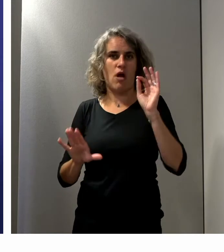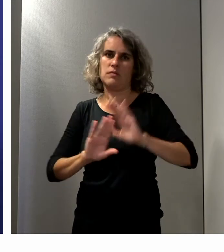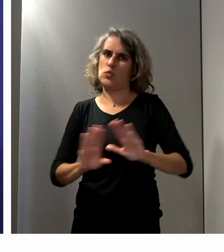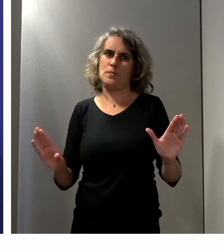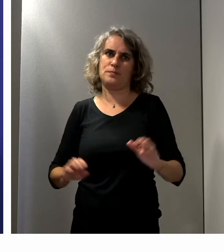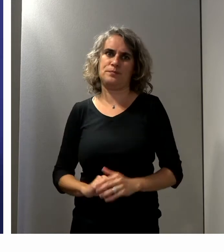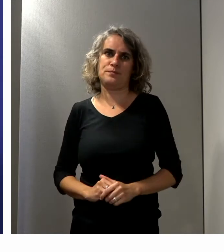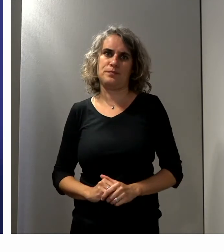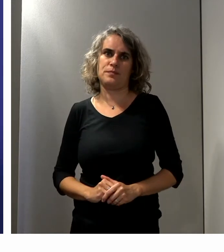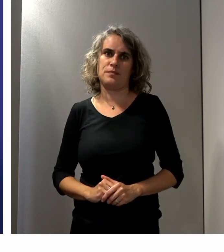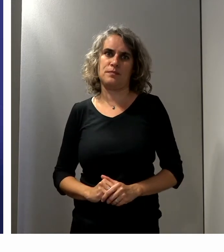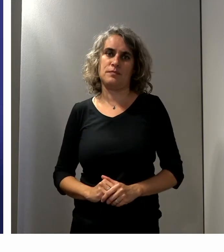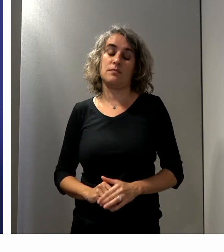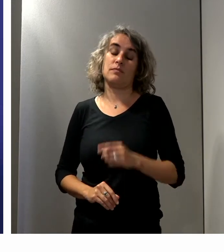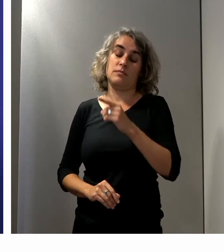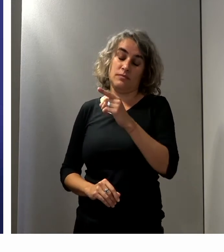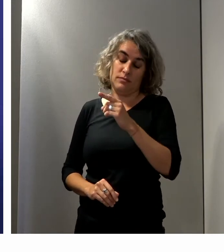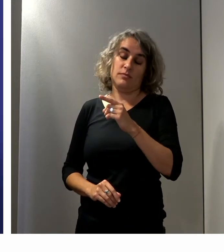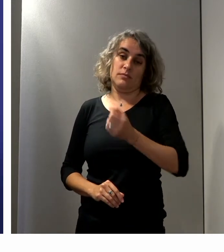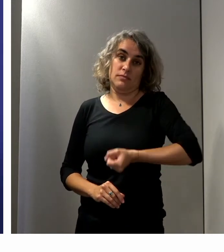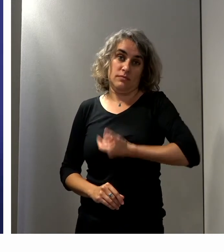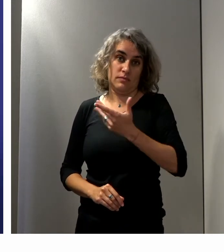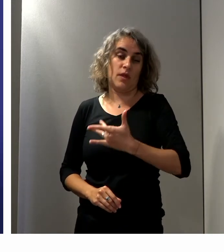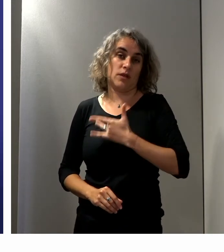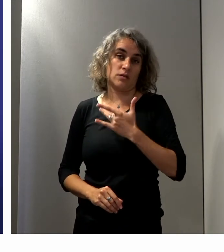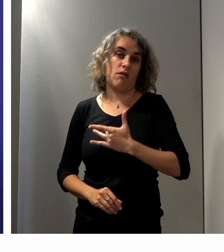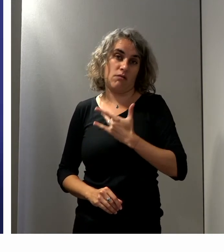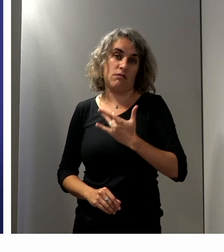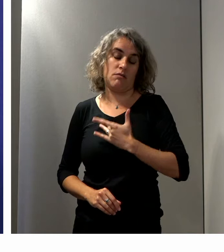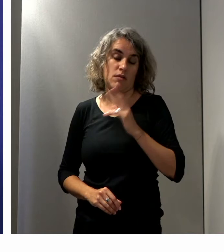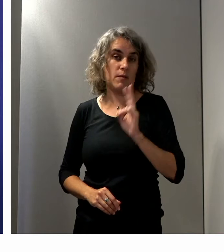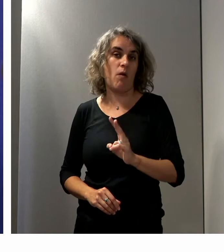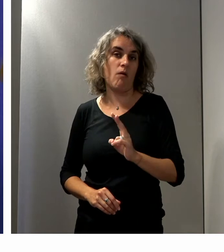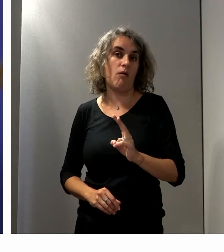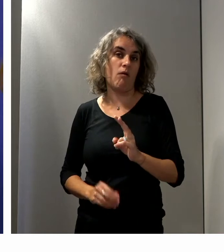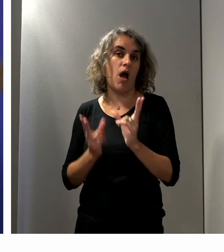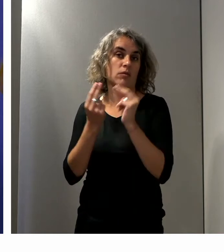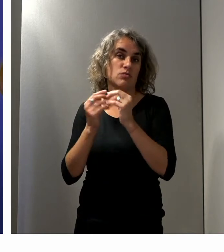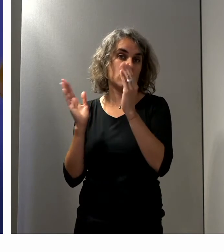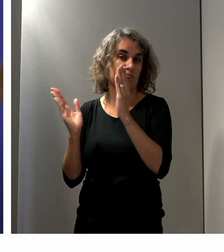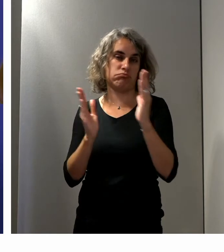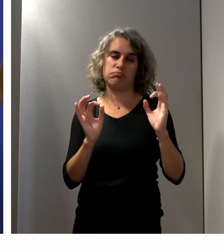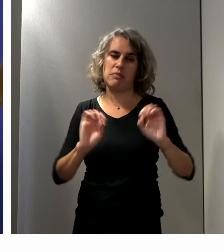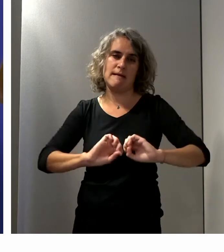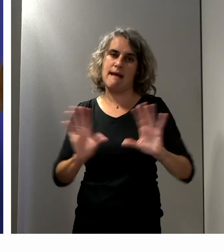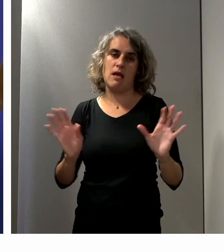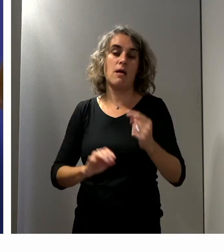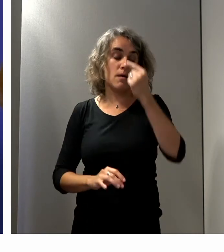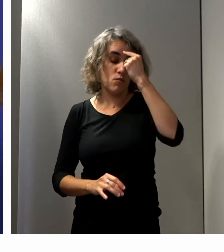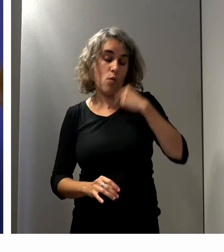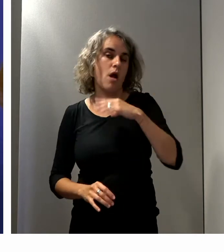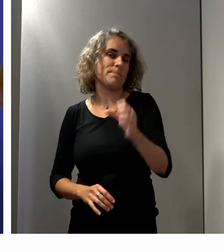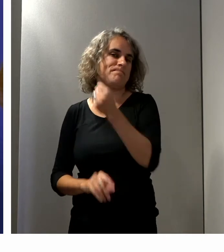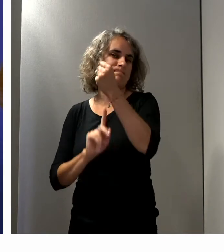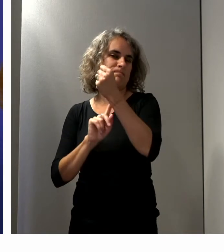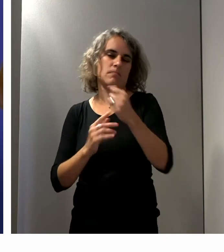Vraiment, votre témoignage est très intéressant et votre plaidoyer est bien construit. Moi, ce que je retiens dans ce que vous dites et ce qui peut nous